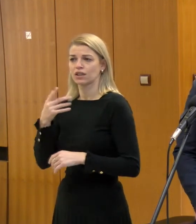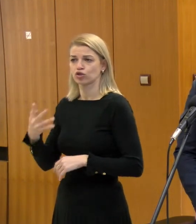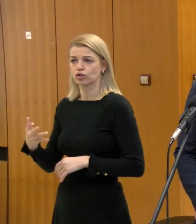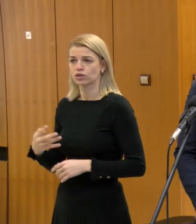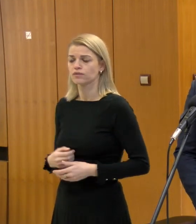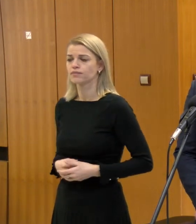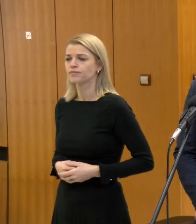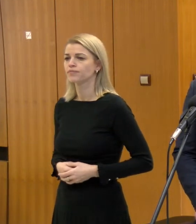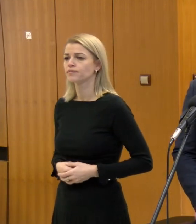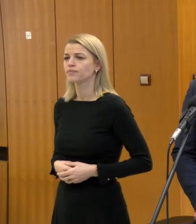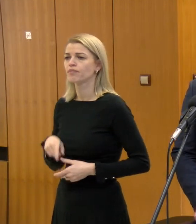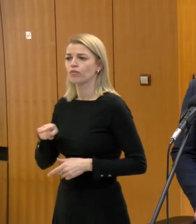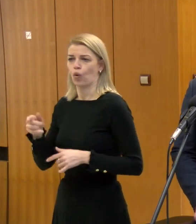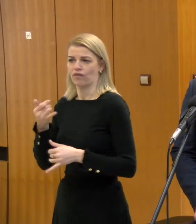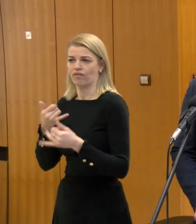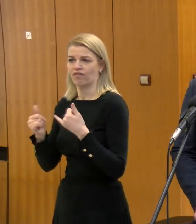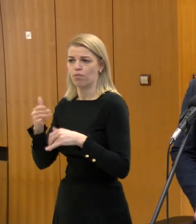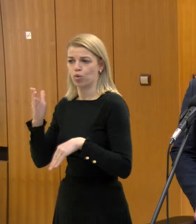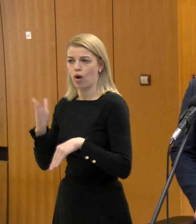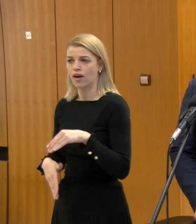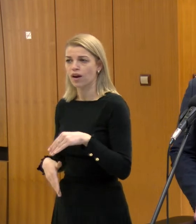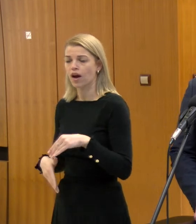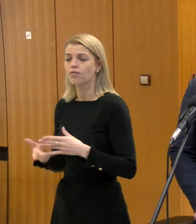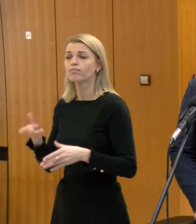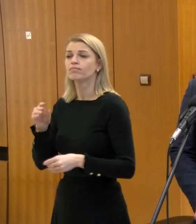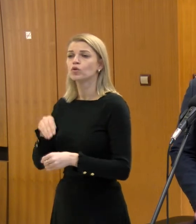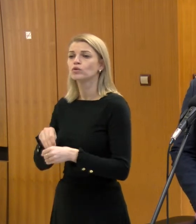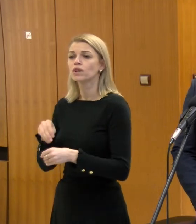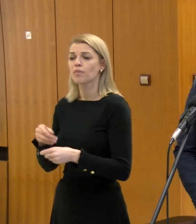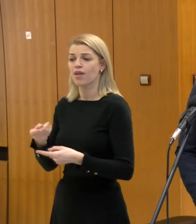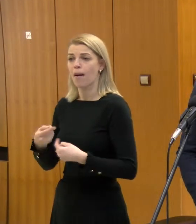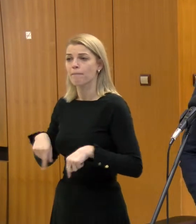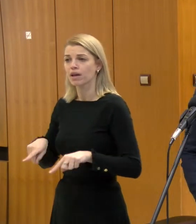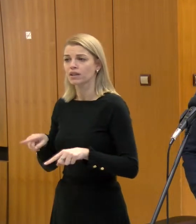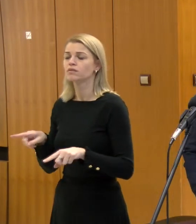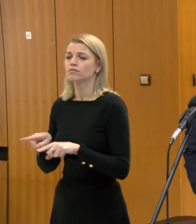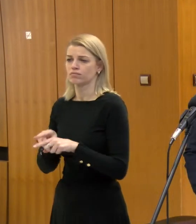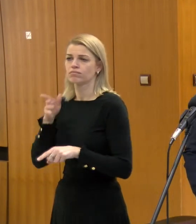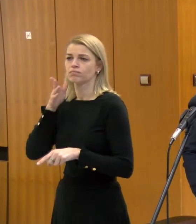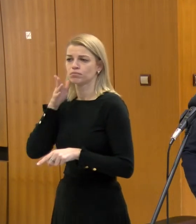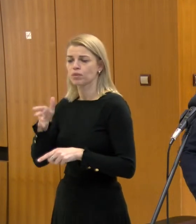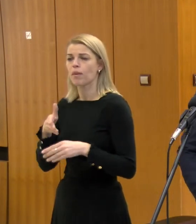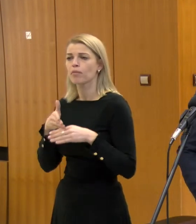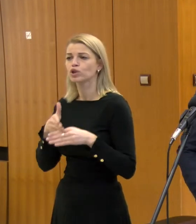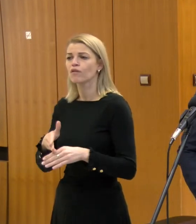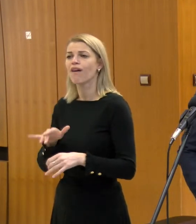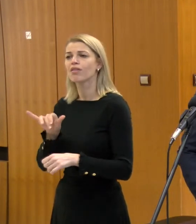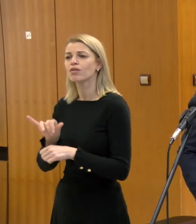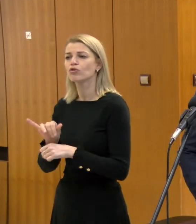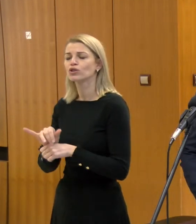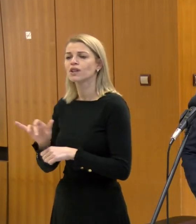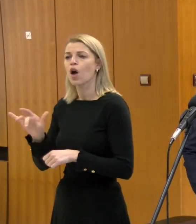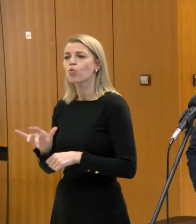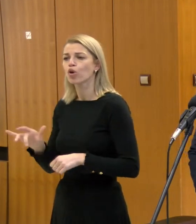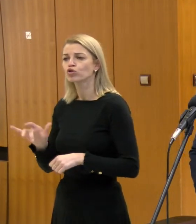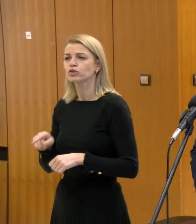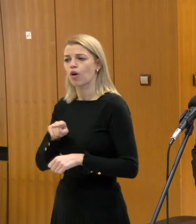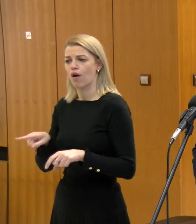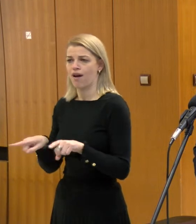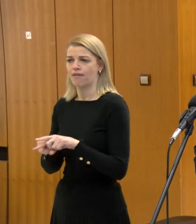2024, do februára. To znamená, my samozrejme budeme poskytovať dočasné útočisko do rovnakého